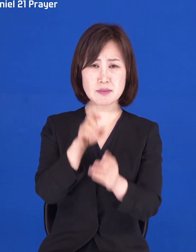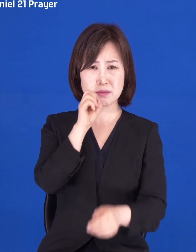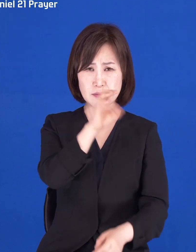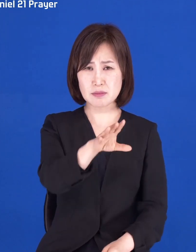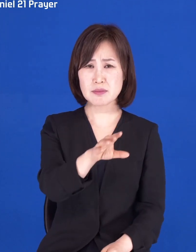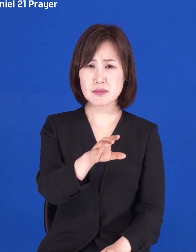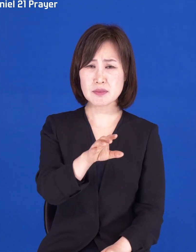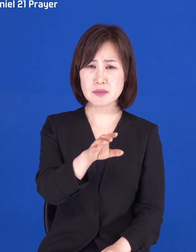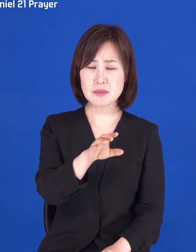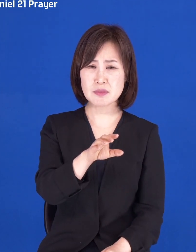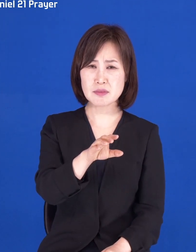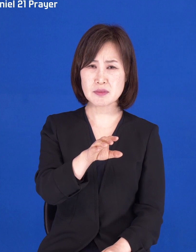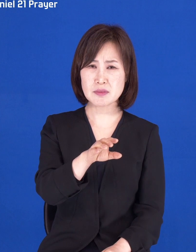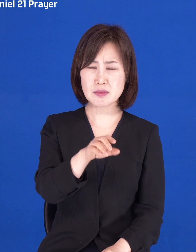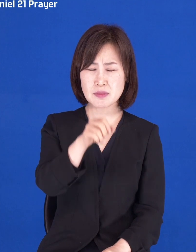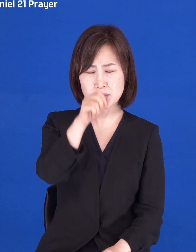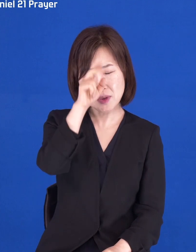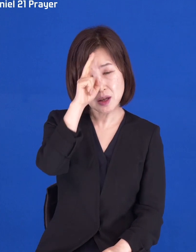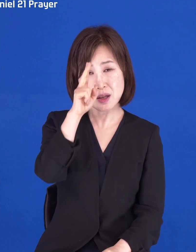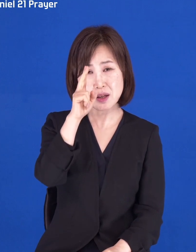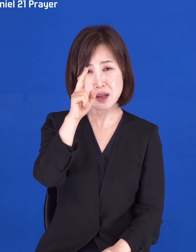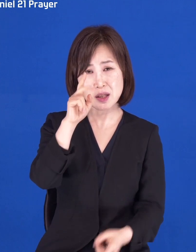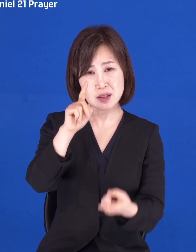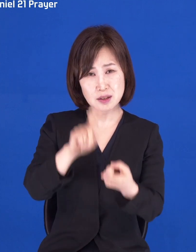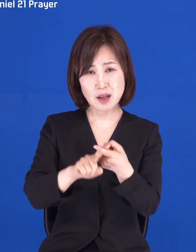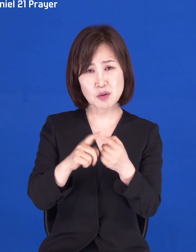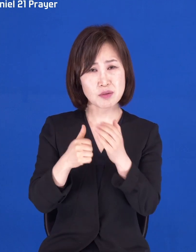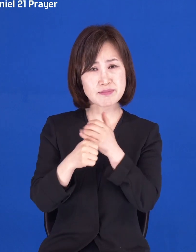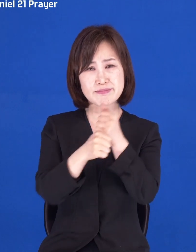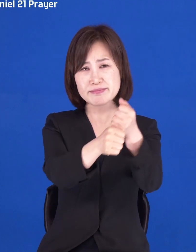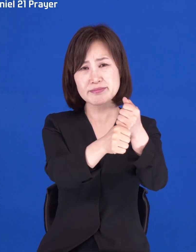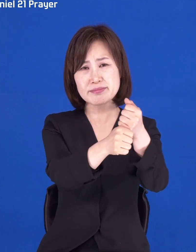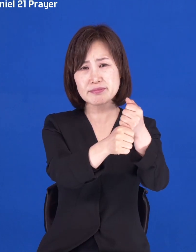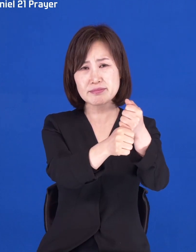그래서 그 자리에서 고모도 끌려가고